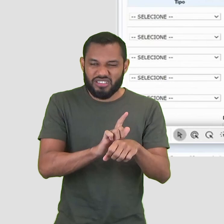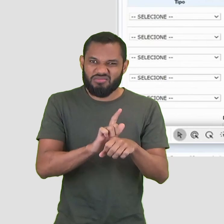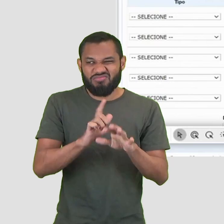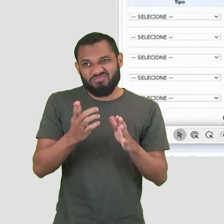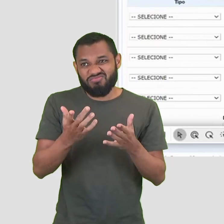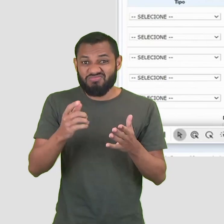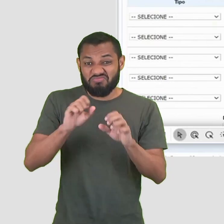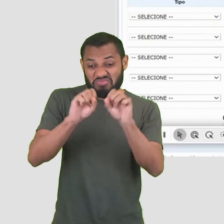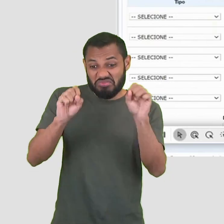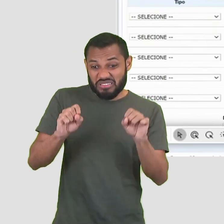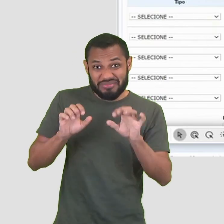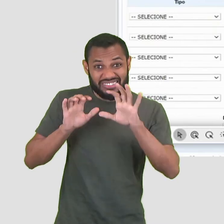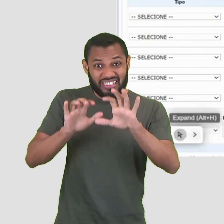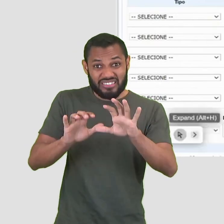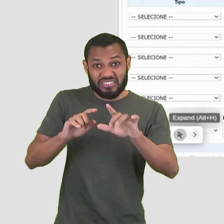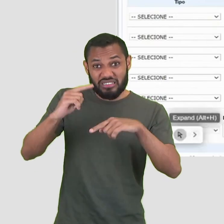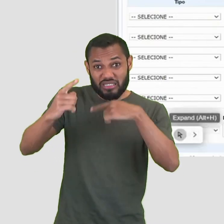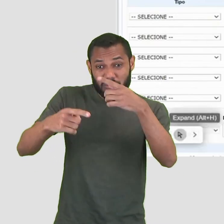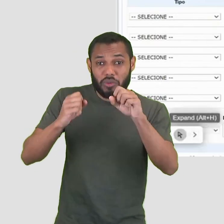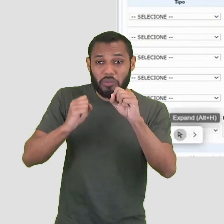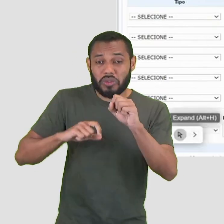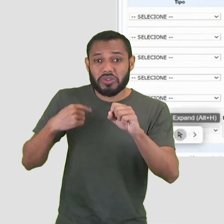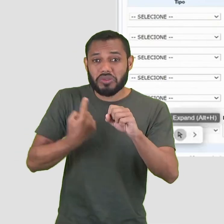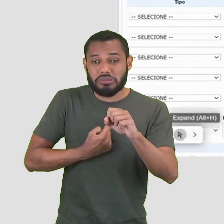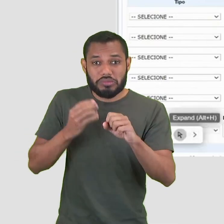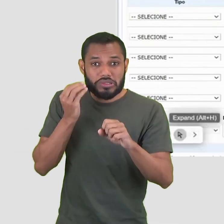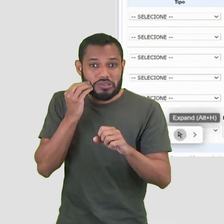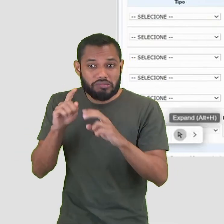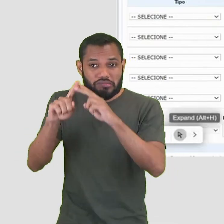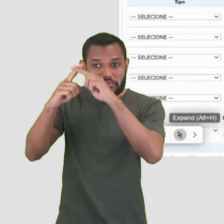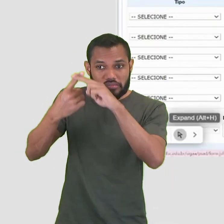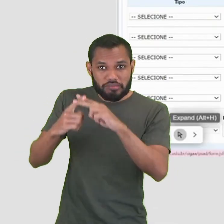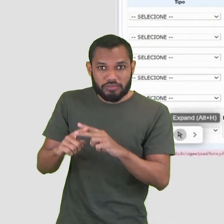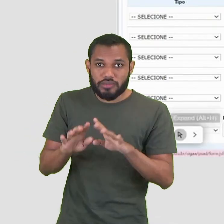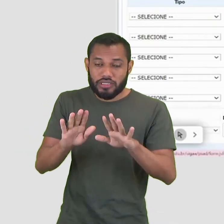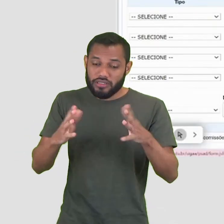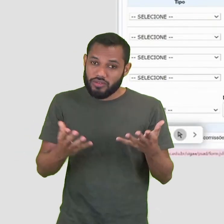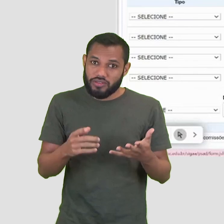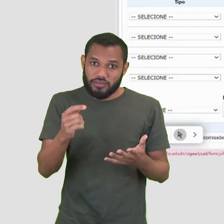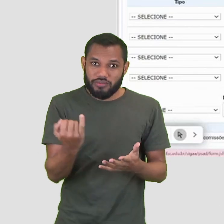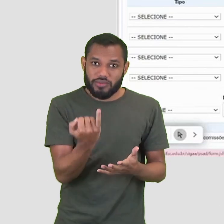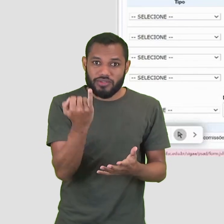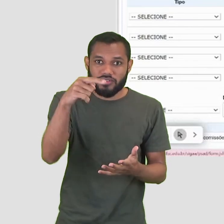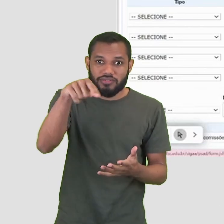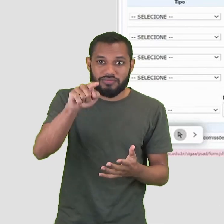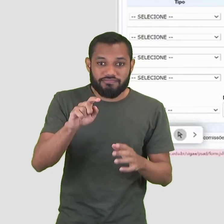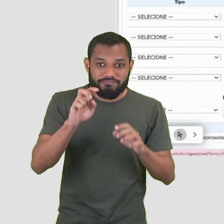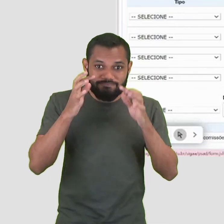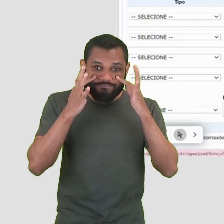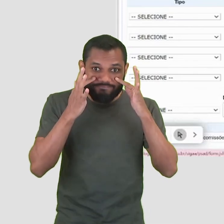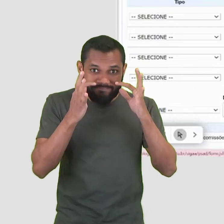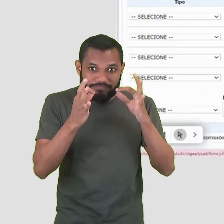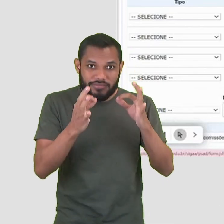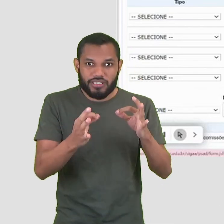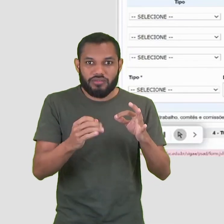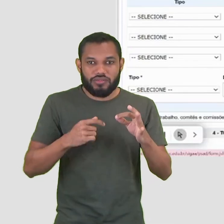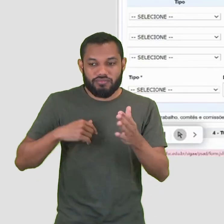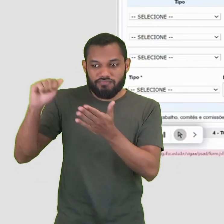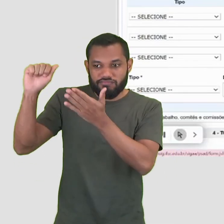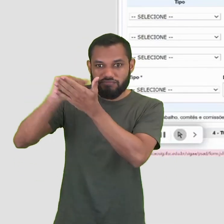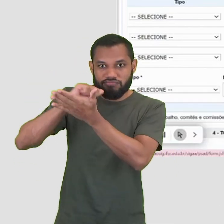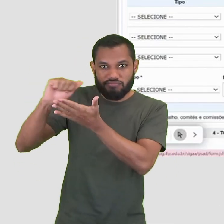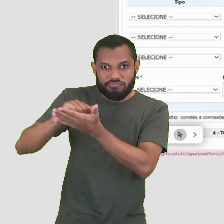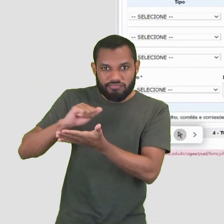depois aprimorar, melhorar, mas nessa versão a gente vai ter que tomar cuidado. Então, eu vou removendo, porque são as